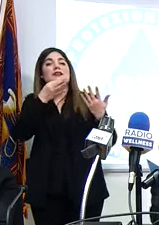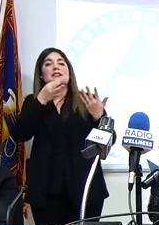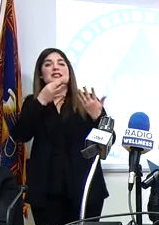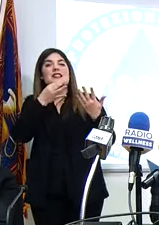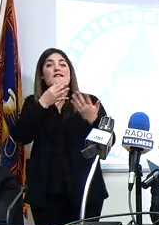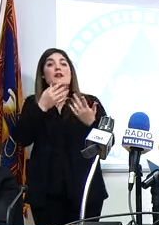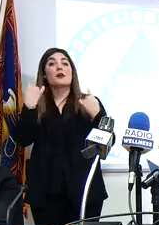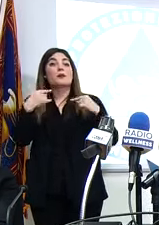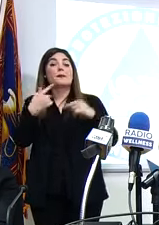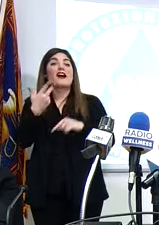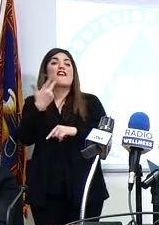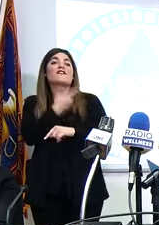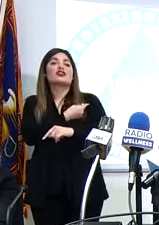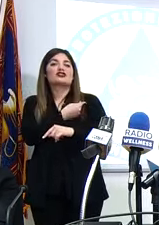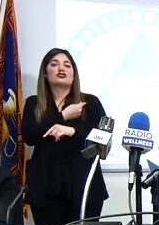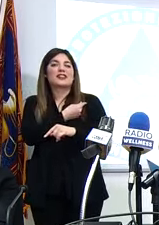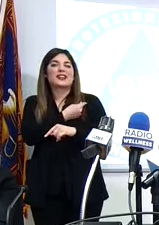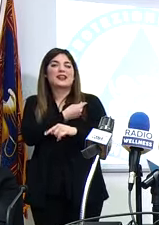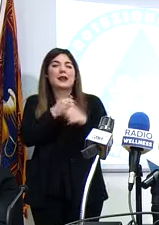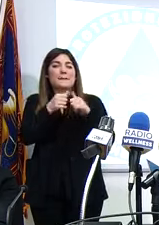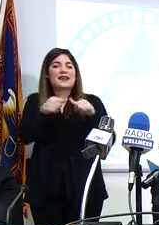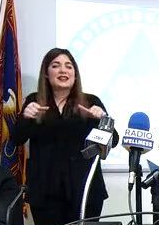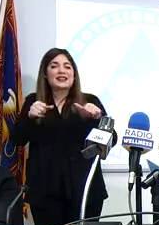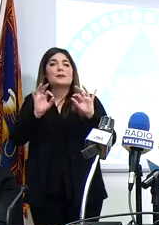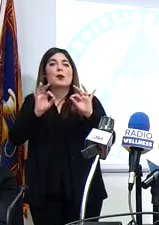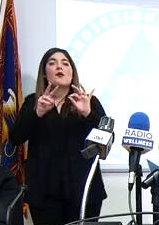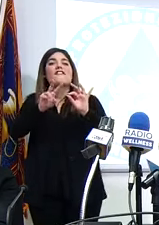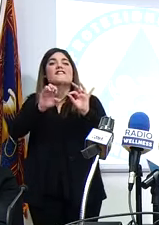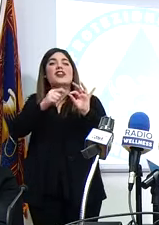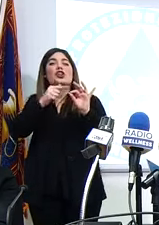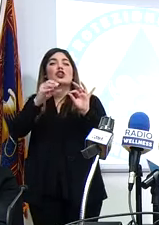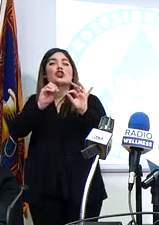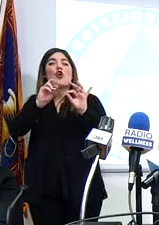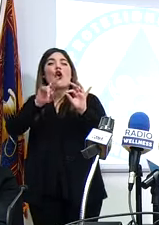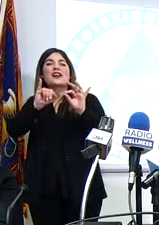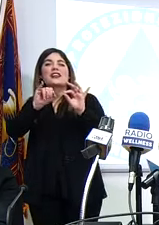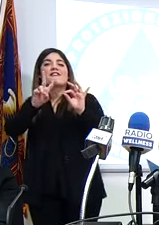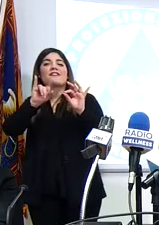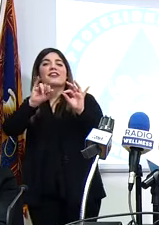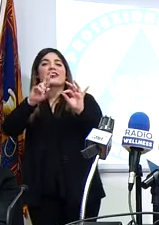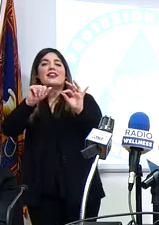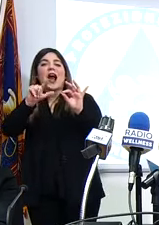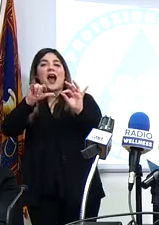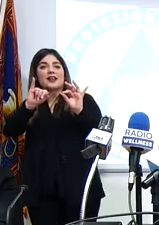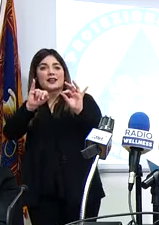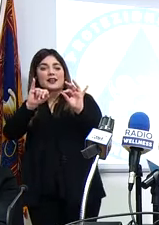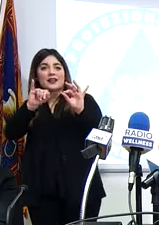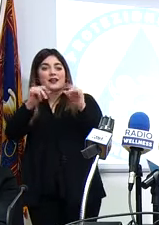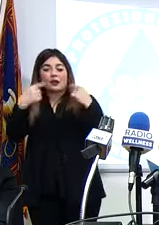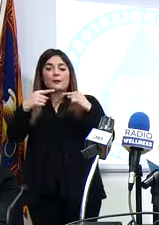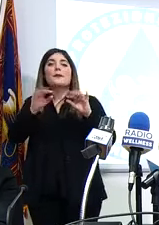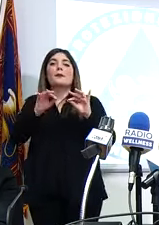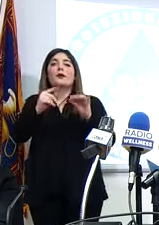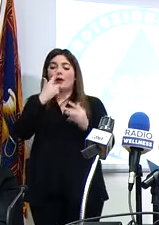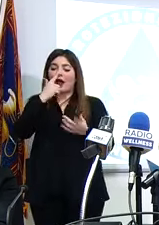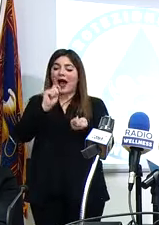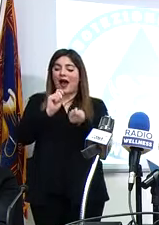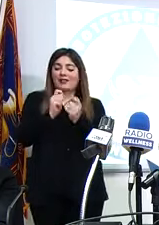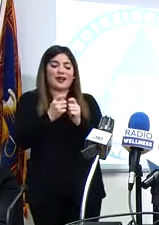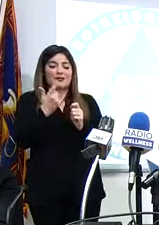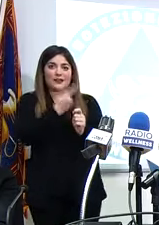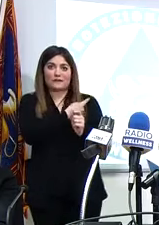basati su vettori virali, quindi vedete la virologia cosa fa, si adatta a fare appunto questi vaccini. Poi ce ne